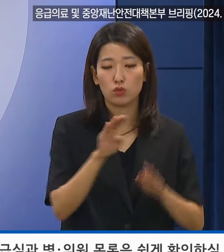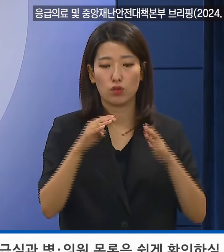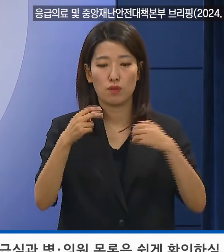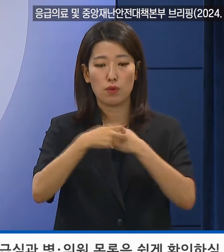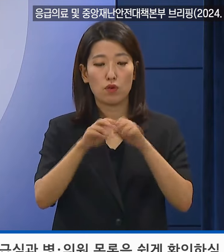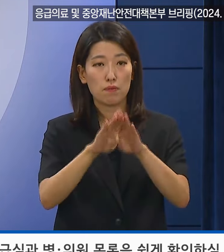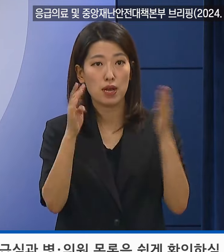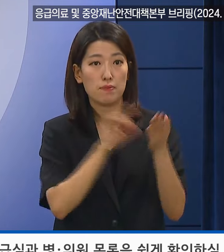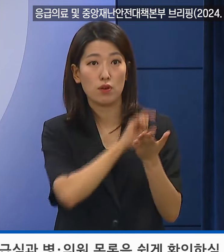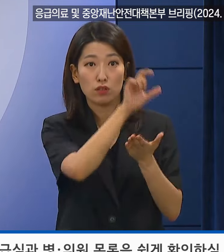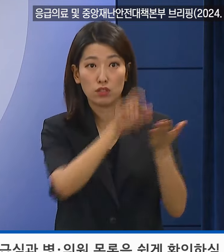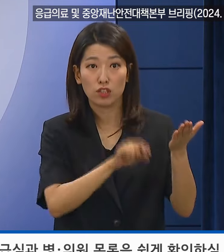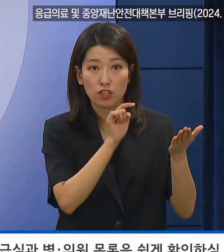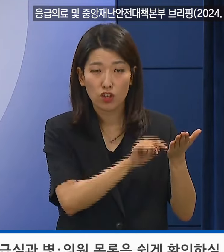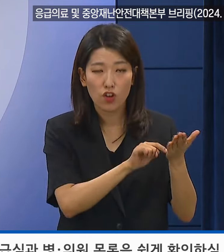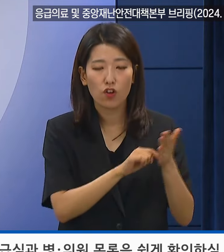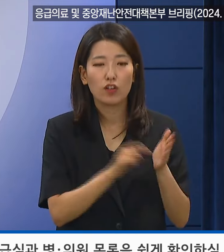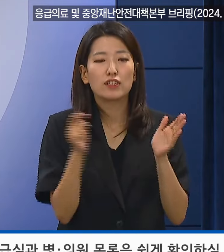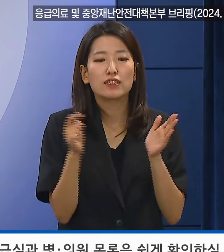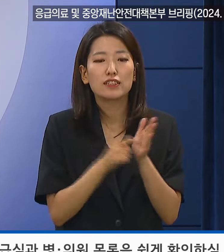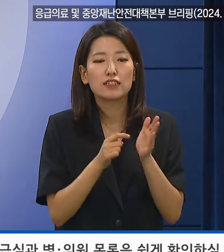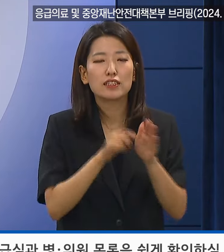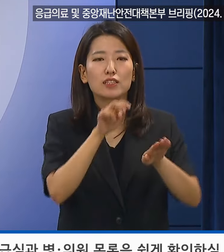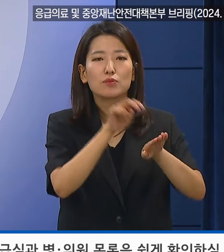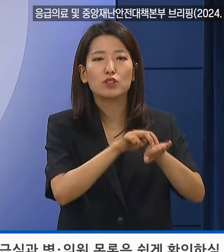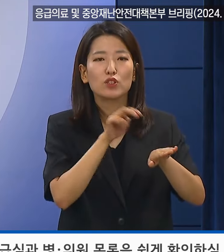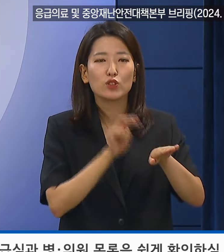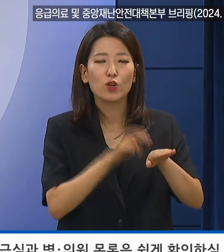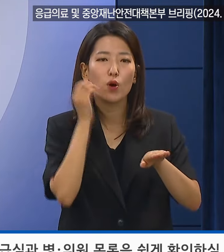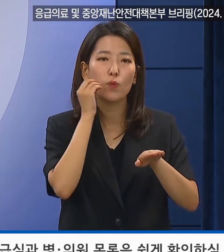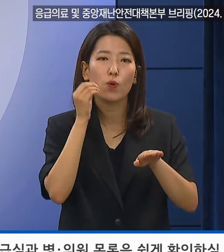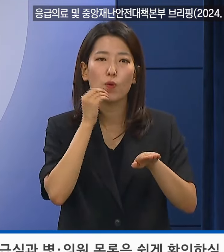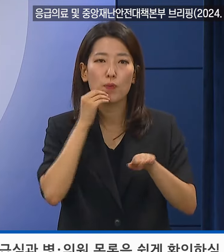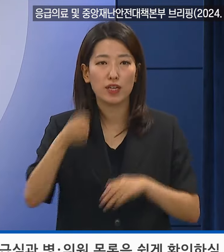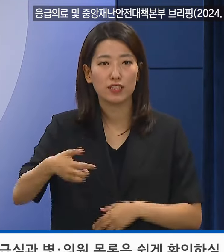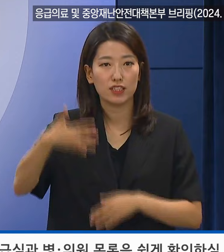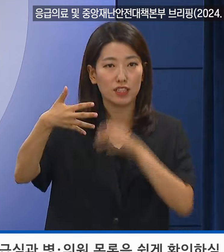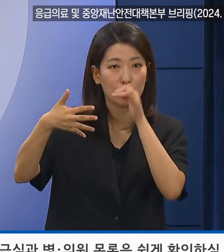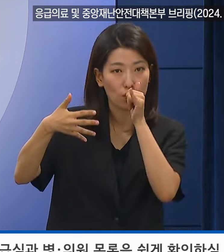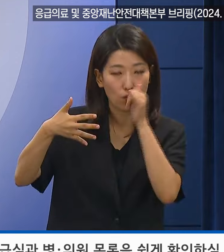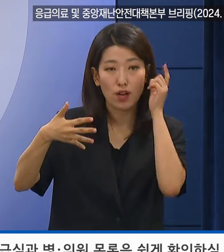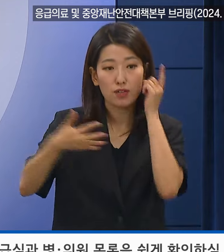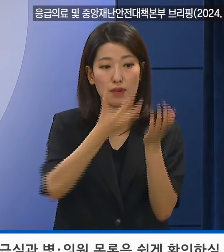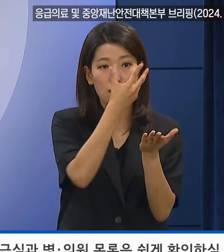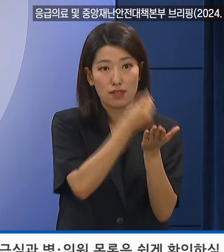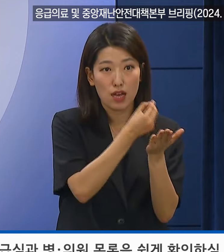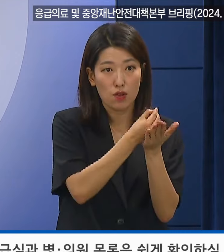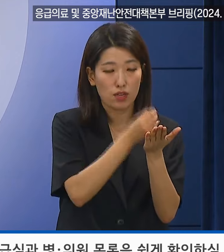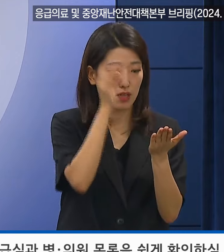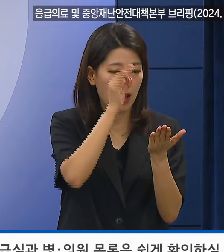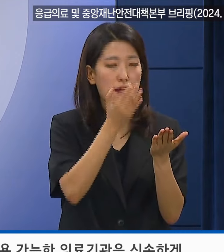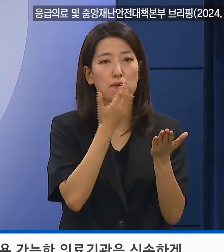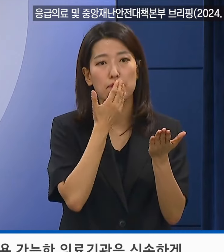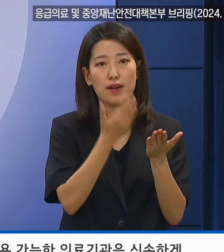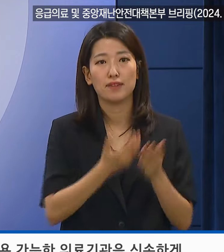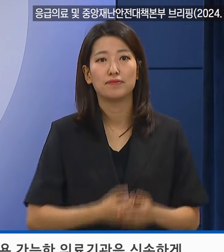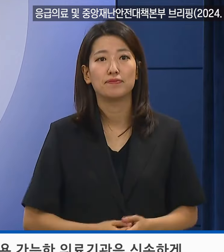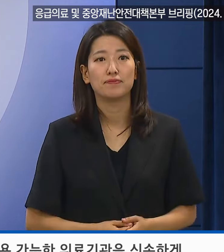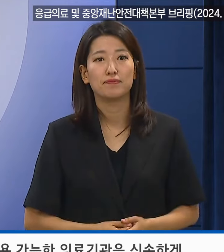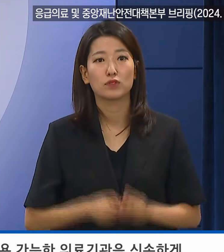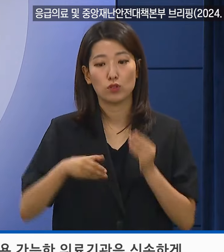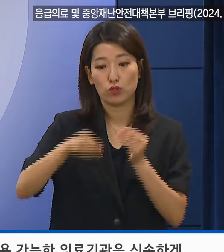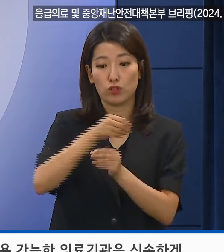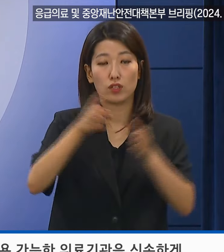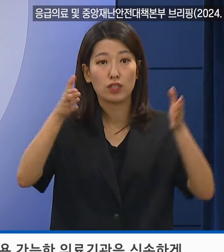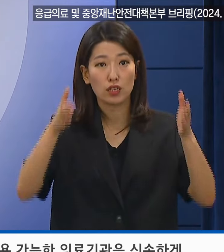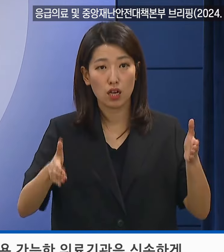있도록 응급의료 포털 누리집과 응급의료 정보 제공 어플리케이션을 운영 중이며 추석 연휴